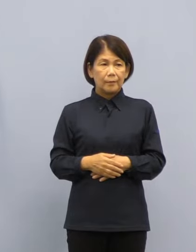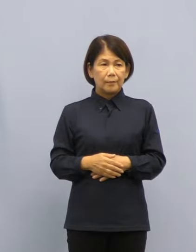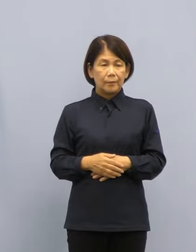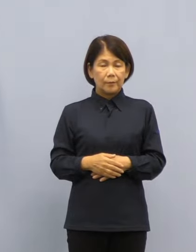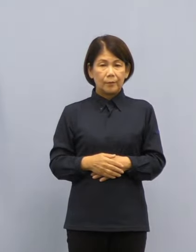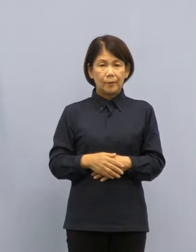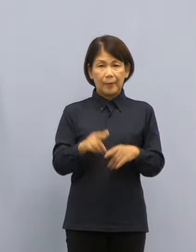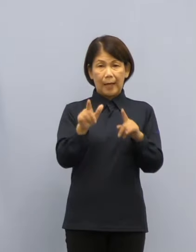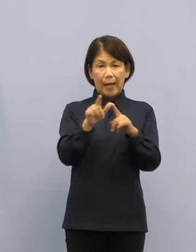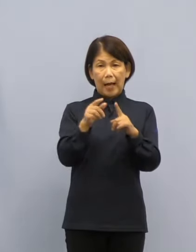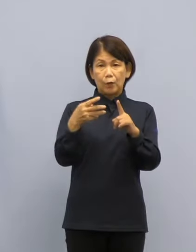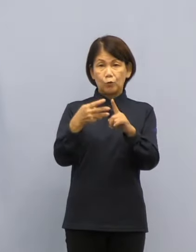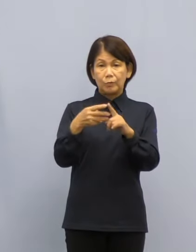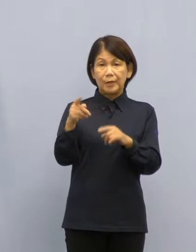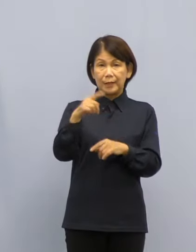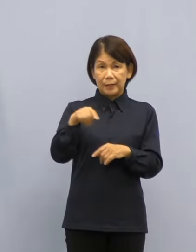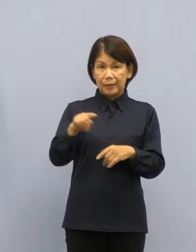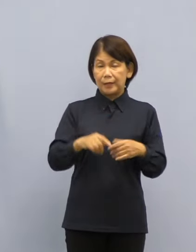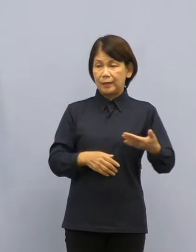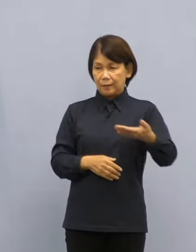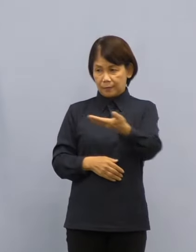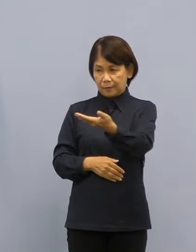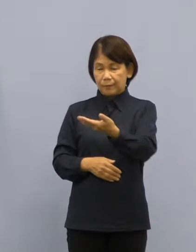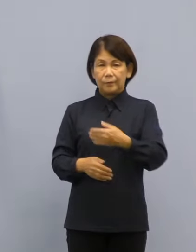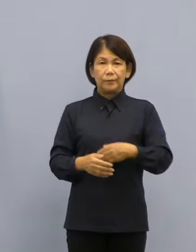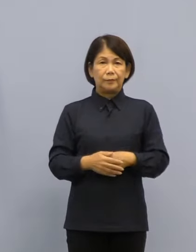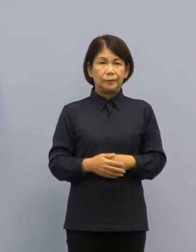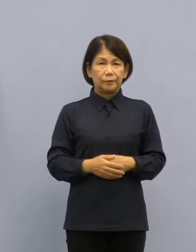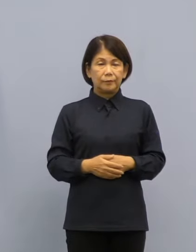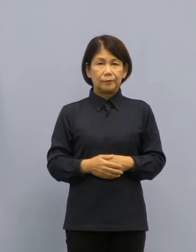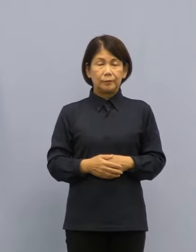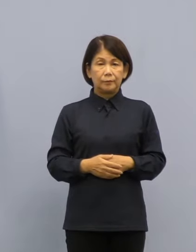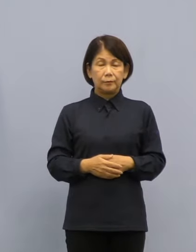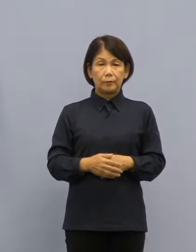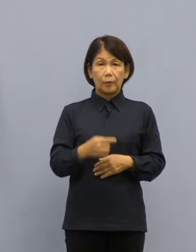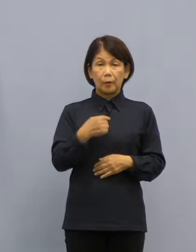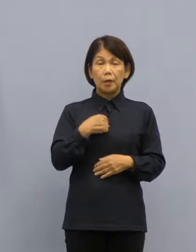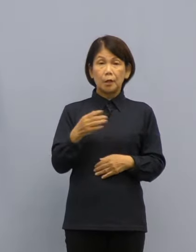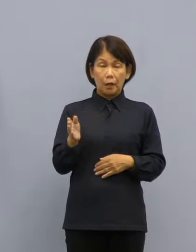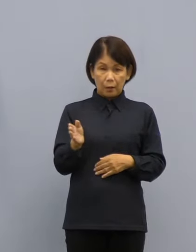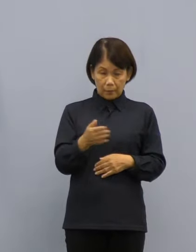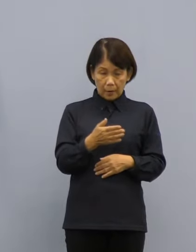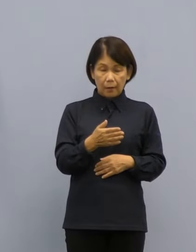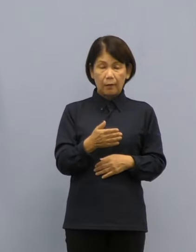幹事社の NBC 白川です。はいはい、お願いします。はい、今日は私からは、